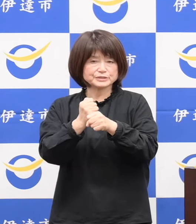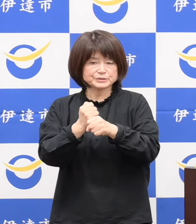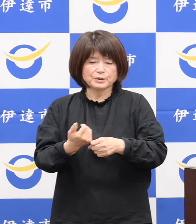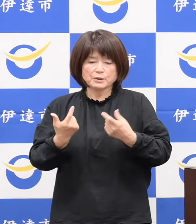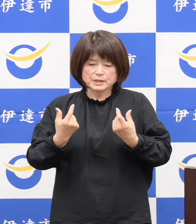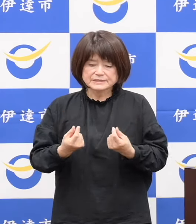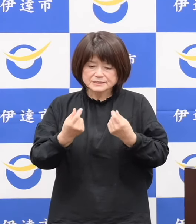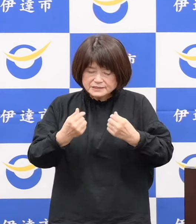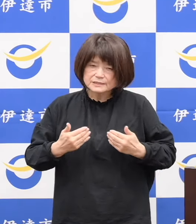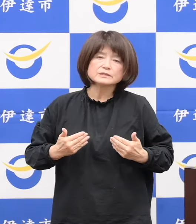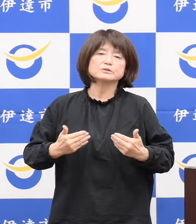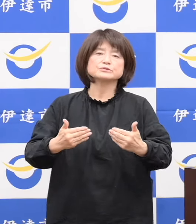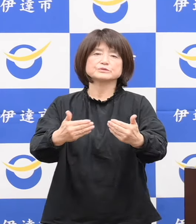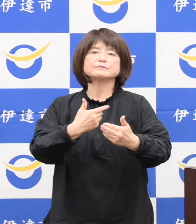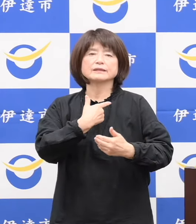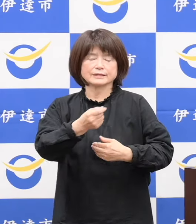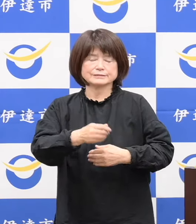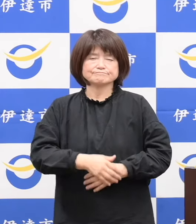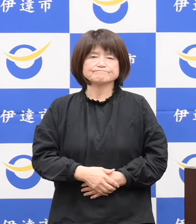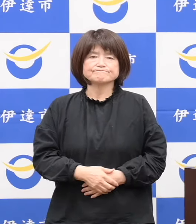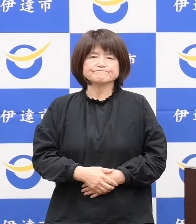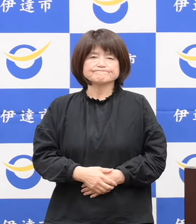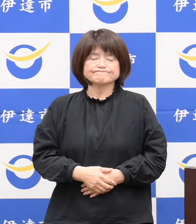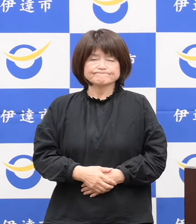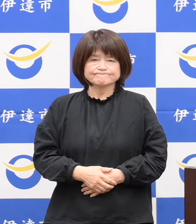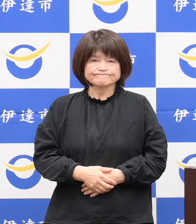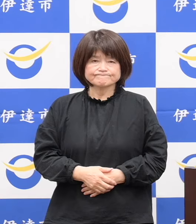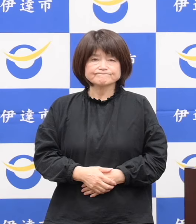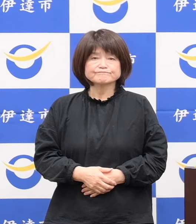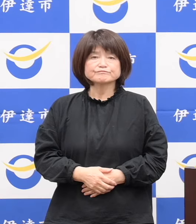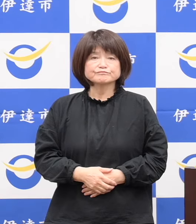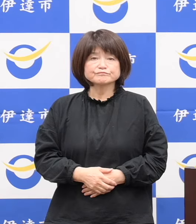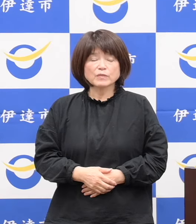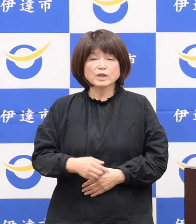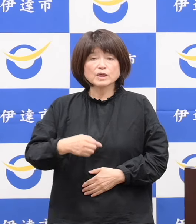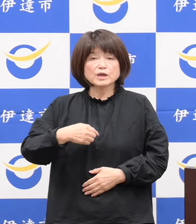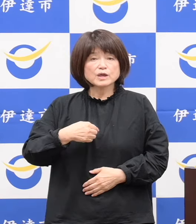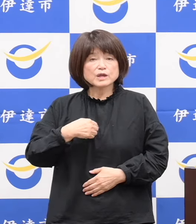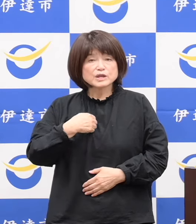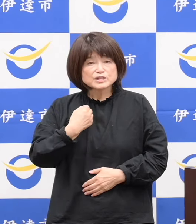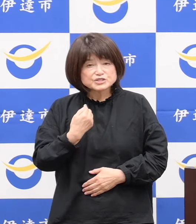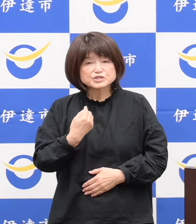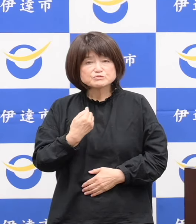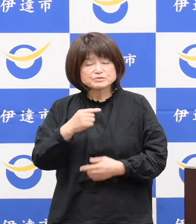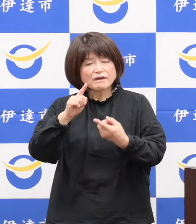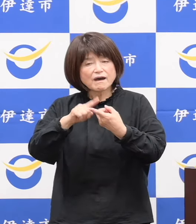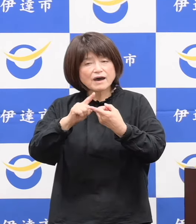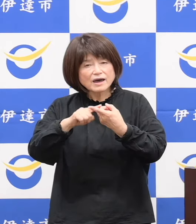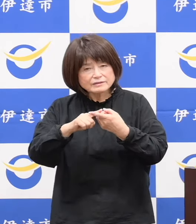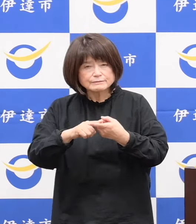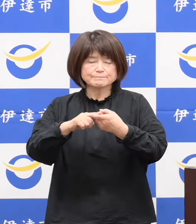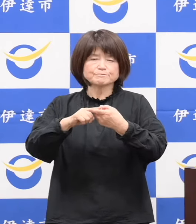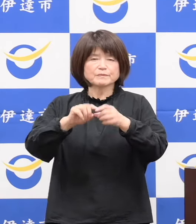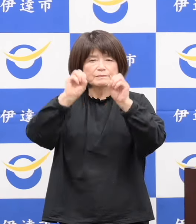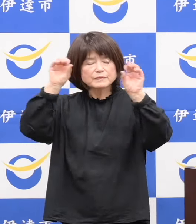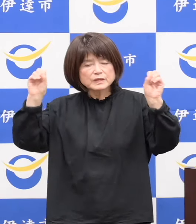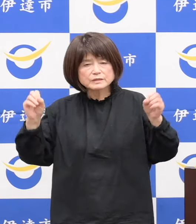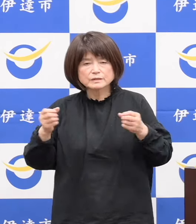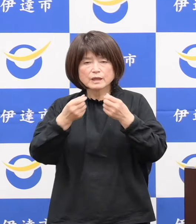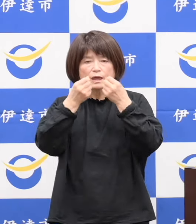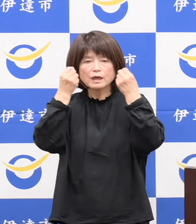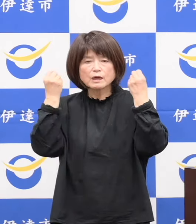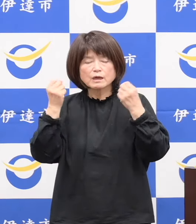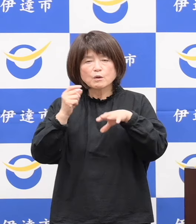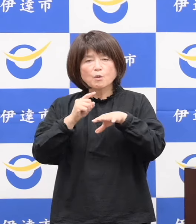実に進めてまいります。また自分の色で輝ける個性輝く